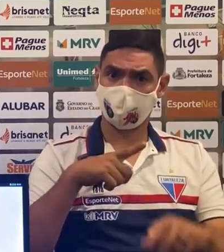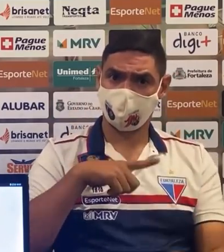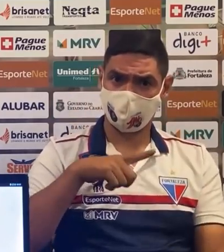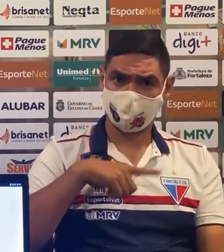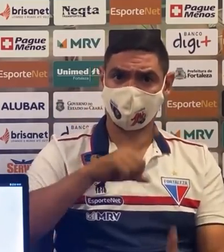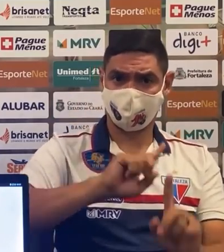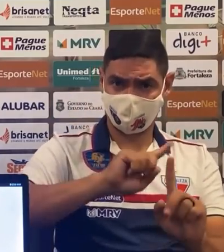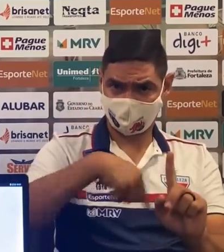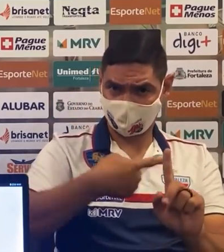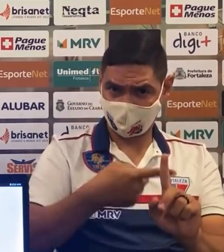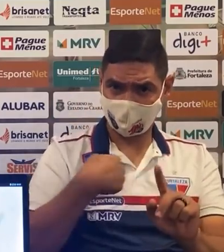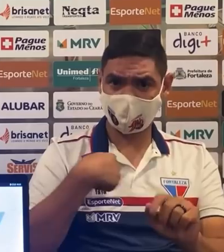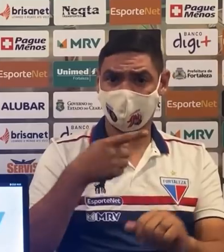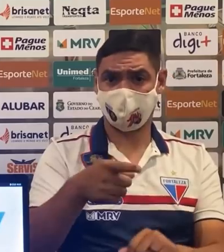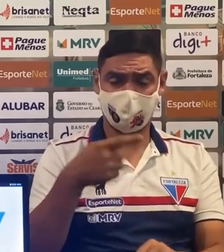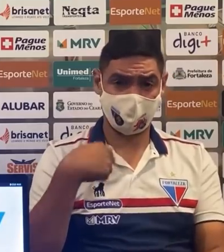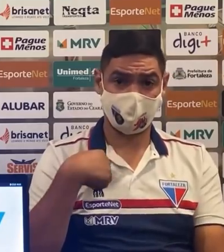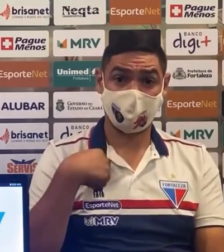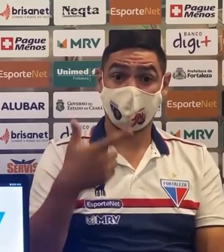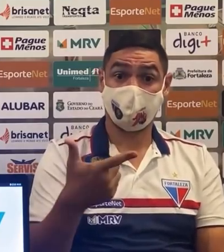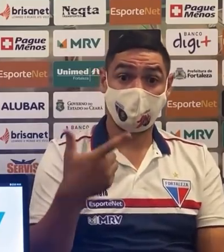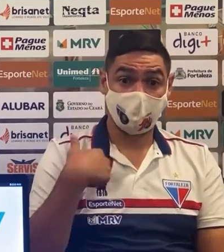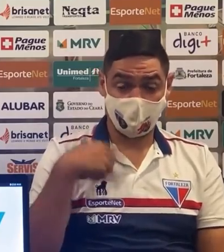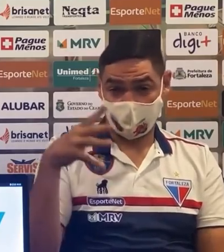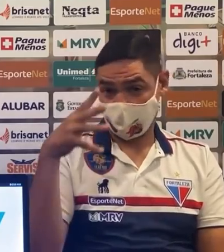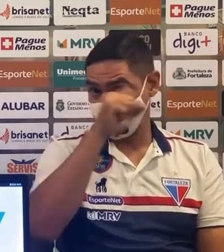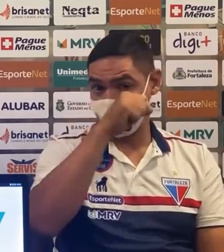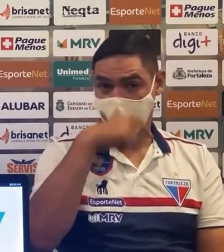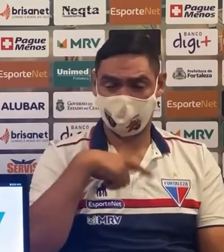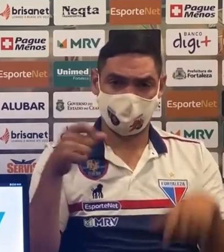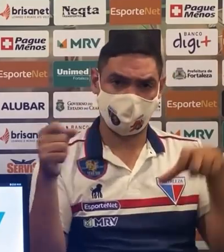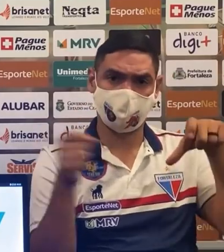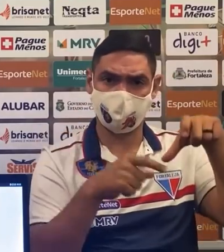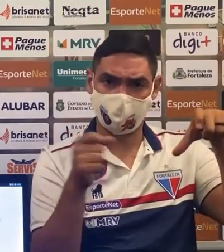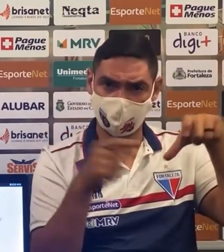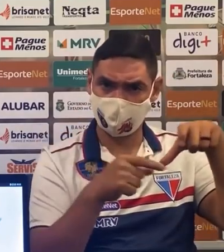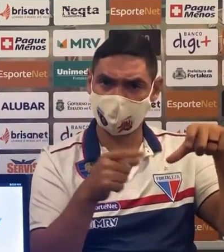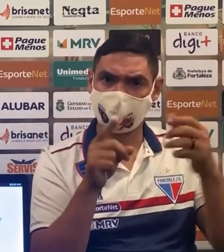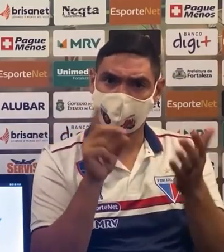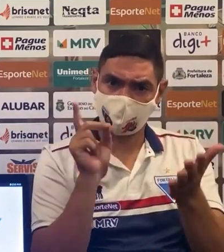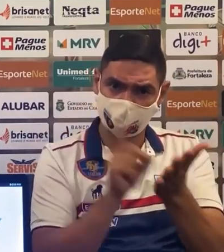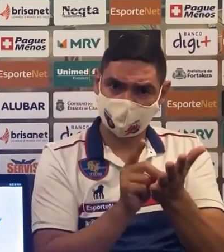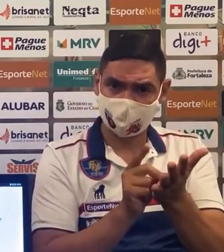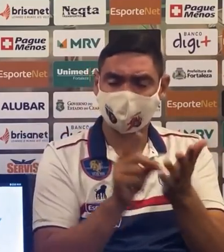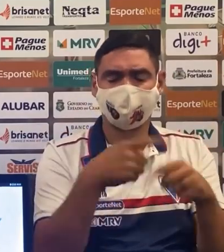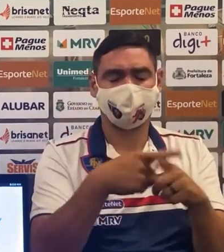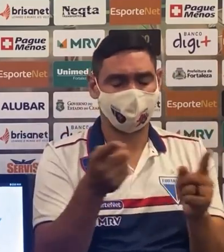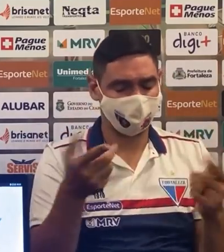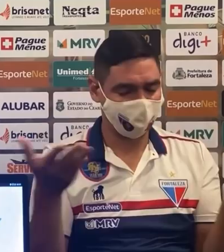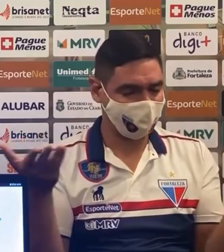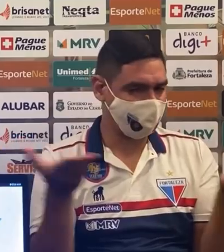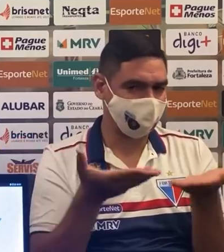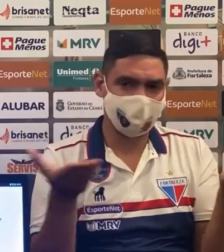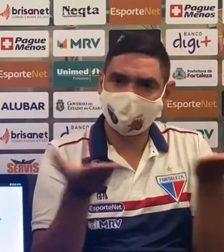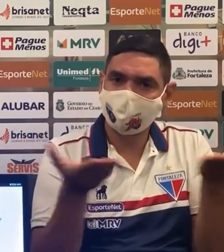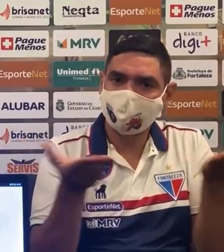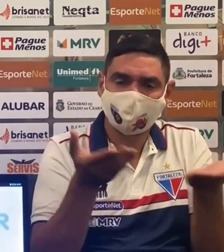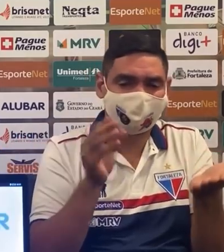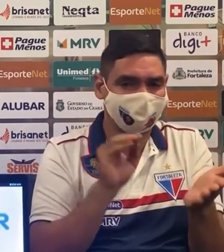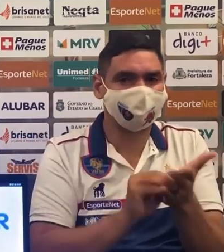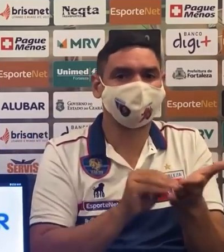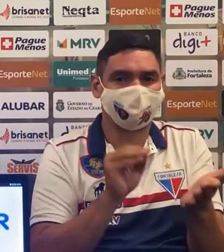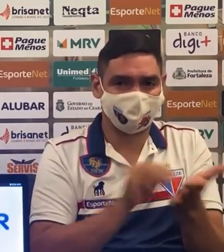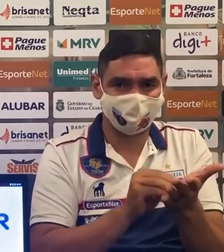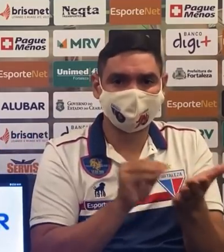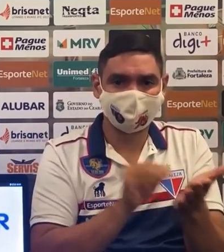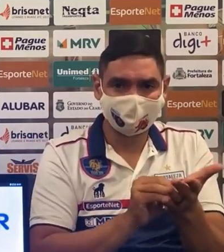do que o adversário. Tivemos chances claras para poder definir o jogo. Mas no jogo de hoje realmente faltou. E